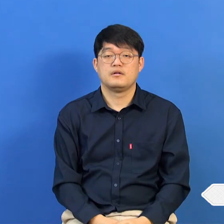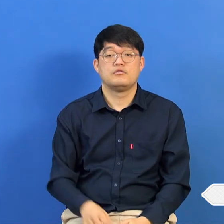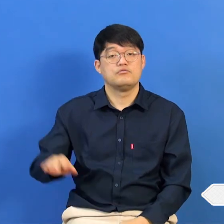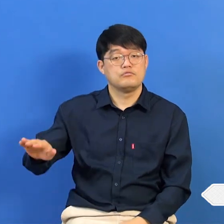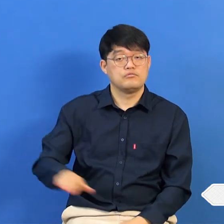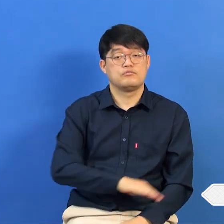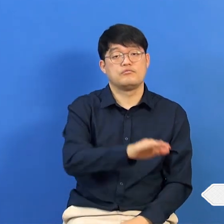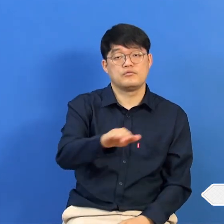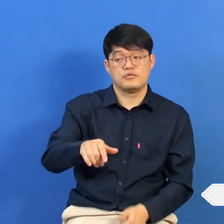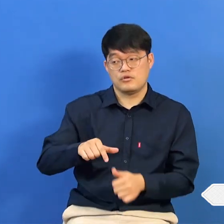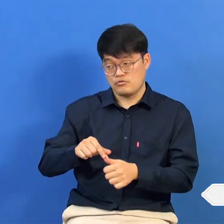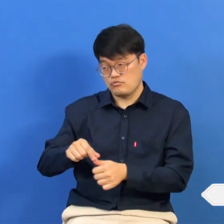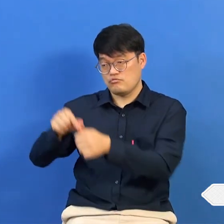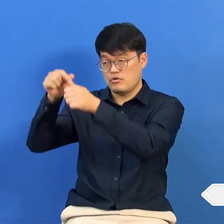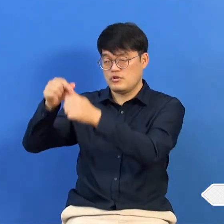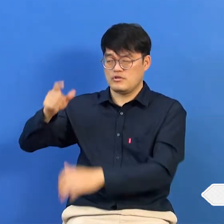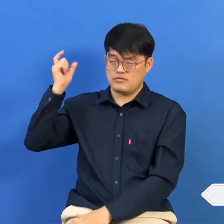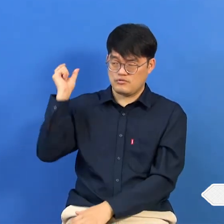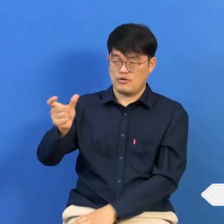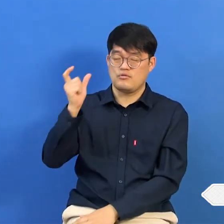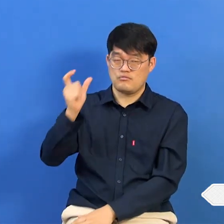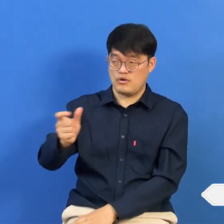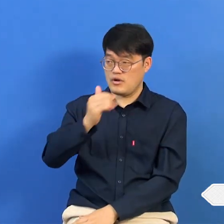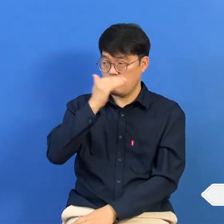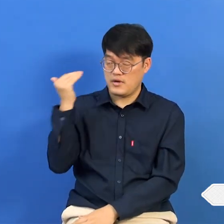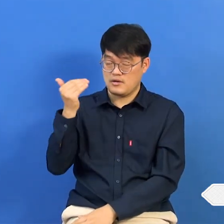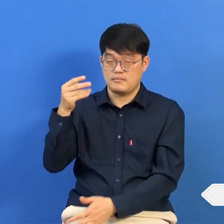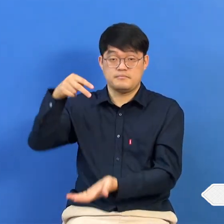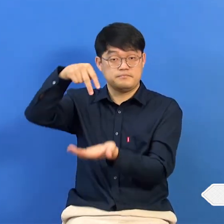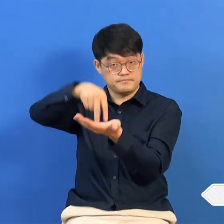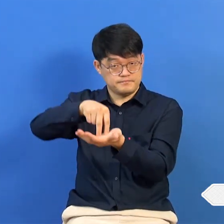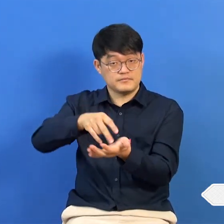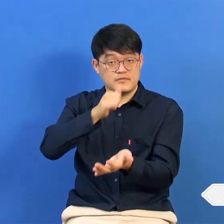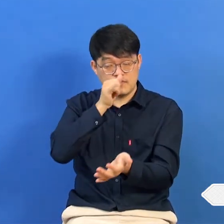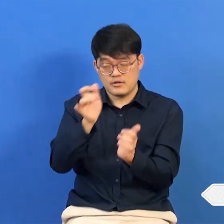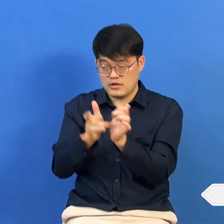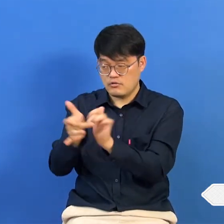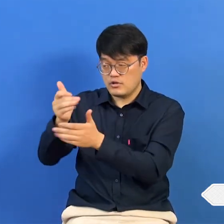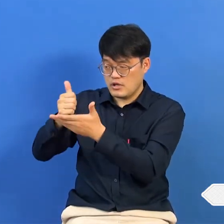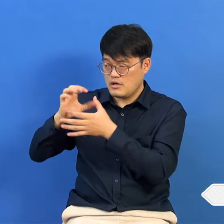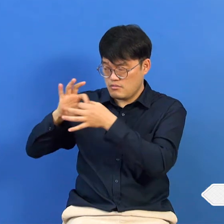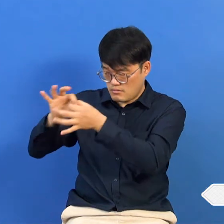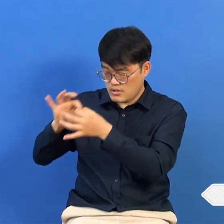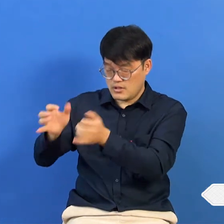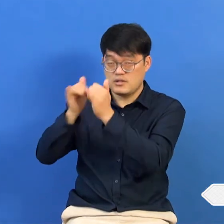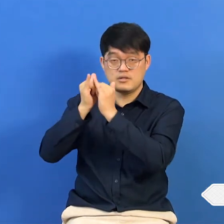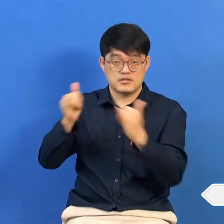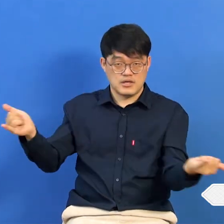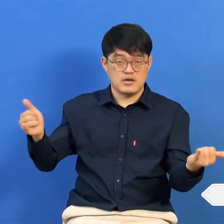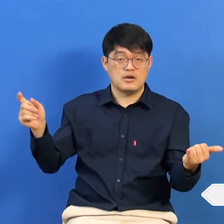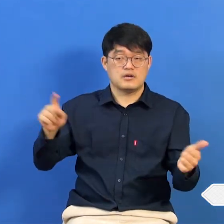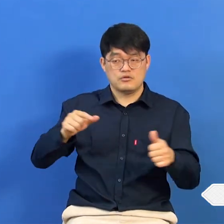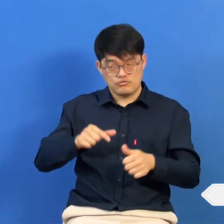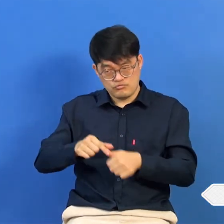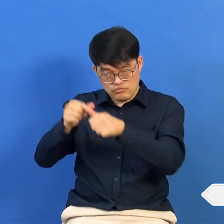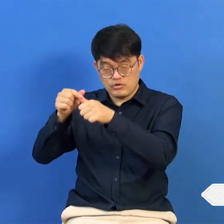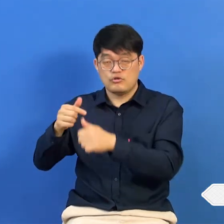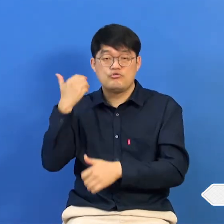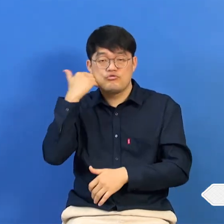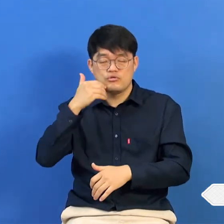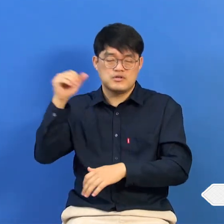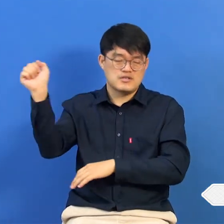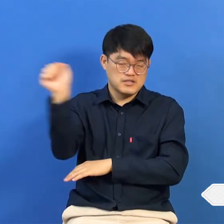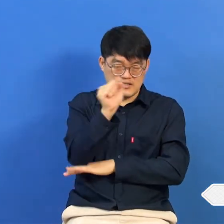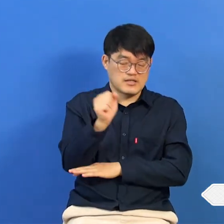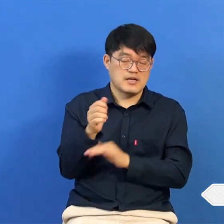우리의 구원은 견고하게 서 있습니다. 그래서 예수님에게 속해 있는 자, 그의 구원을 어느 누구도 흔들 자가 없고 어느